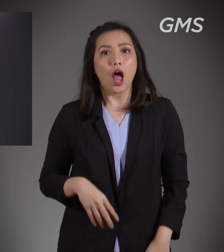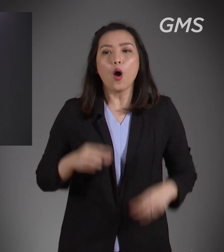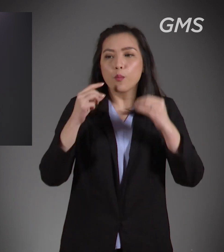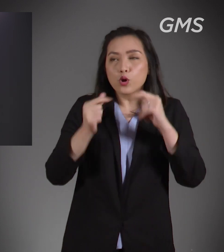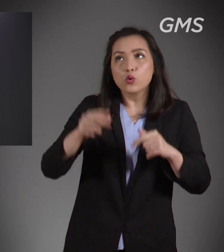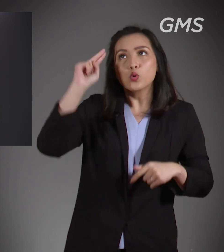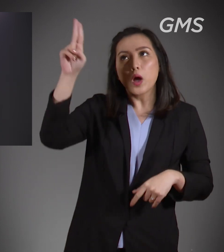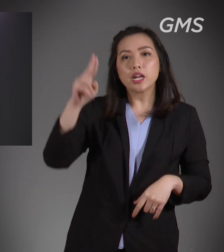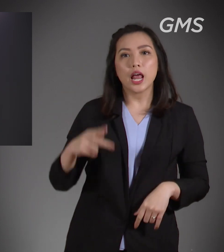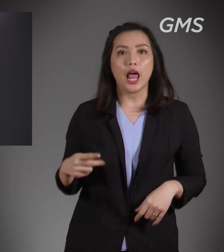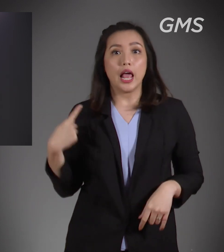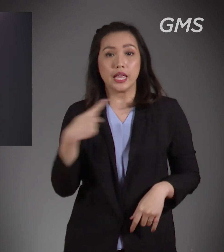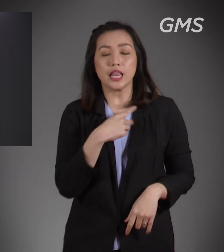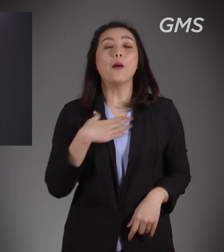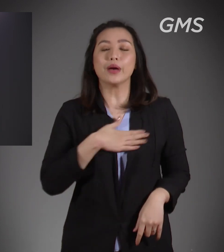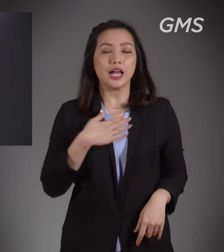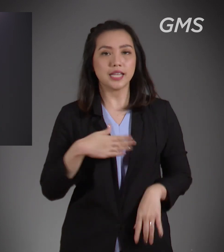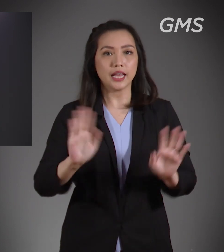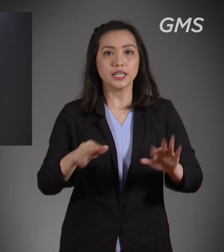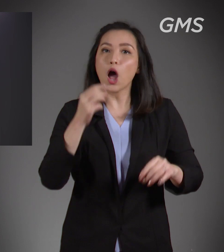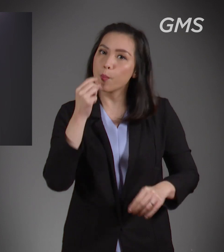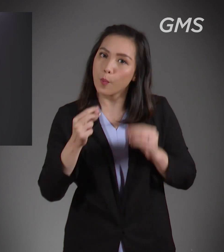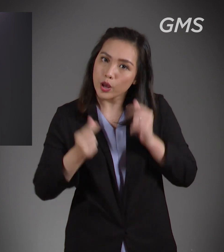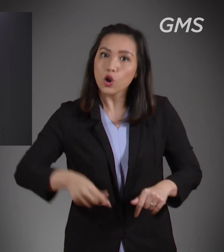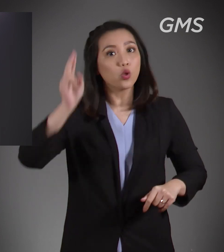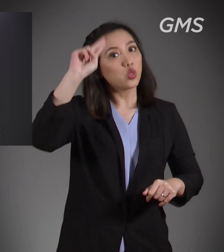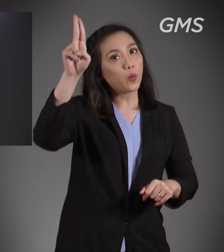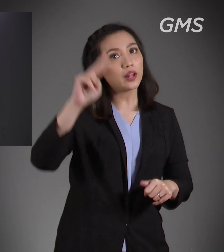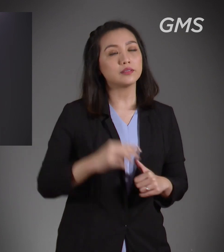lagi. Saya sebut ini